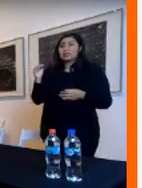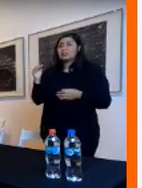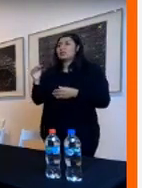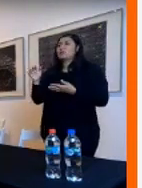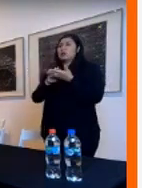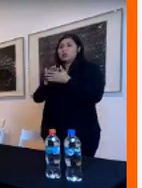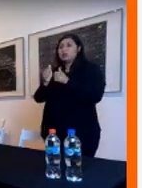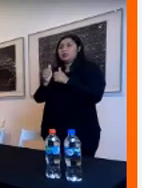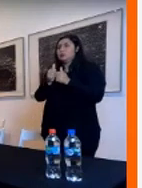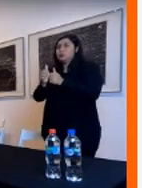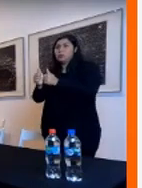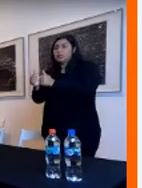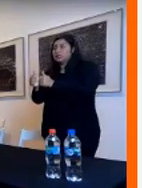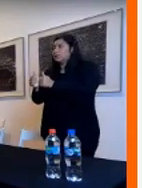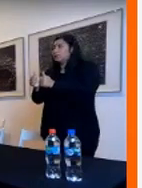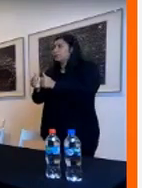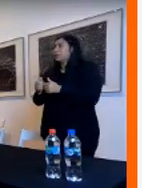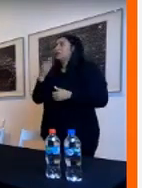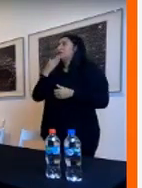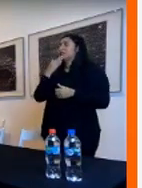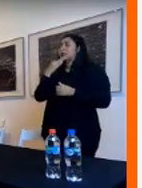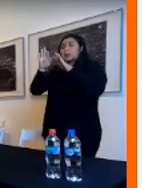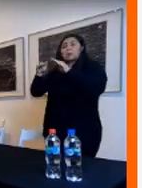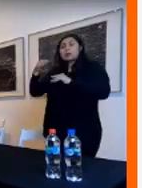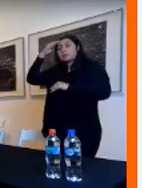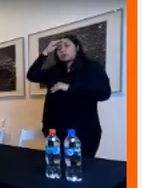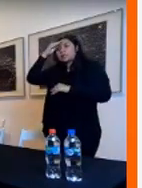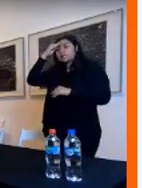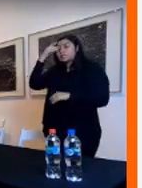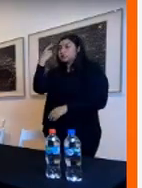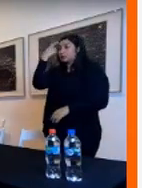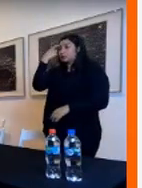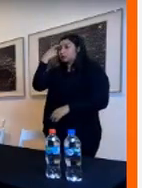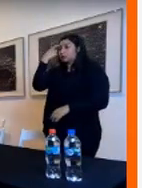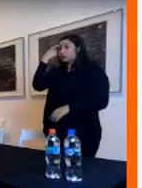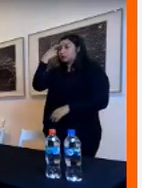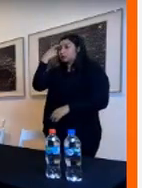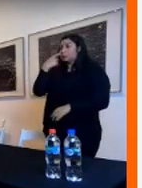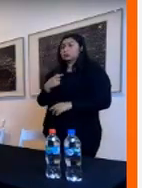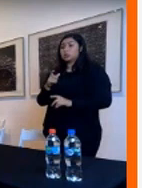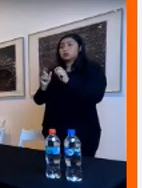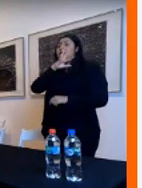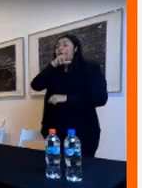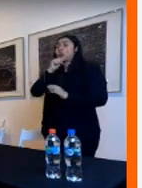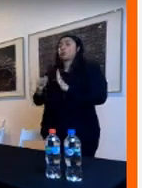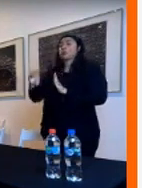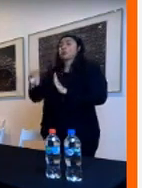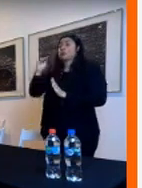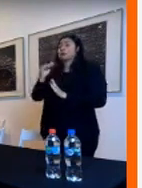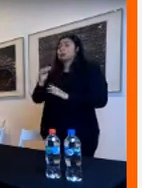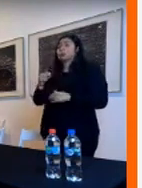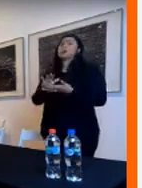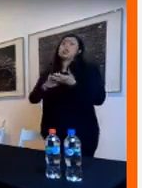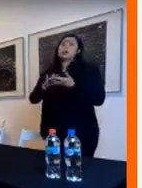llevaban meses en llegar a ellos, como también su misma experiencia personal de parte de las personas mayores. Entonces decían,